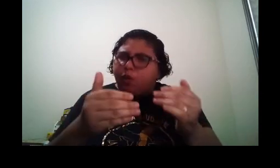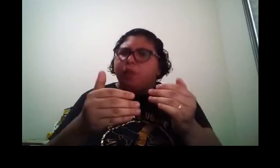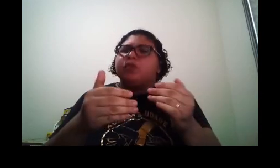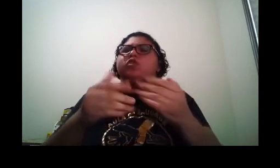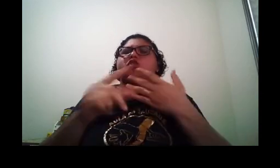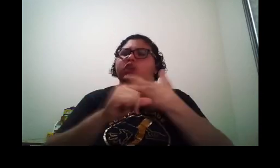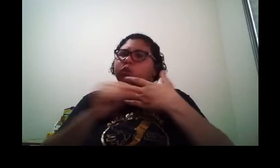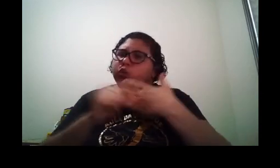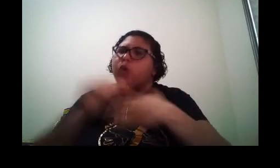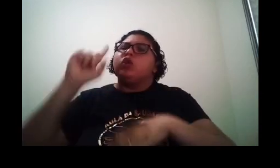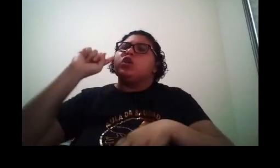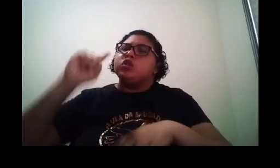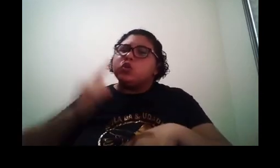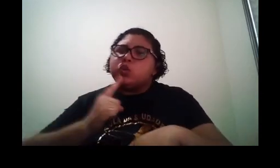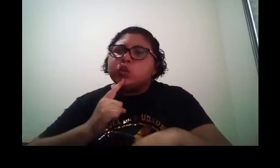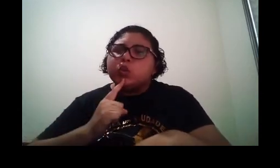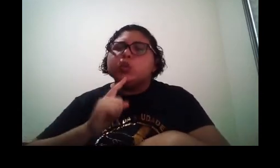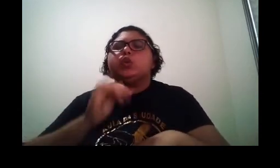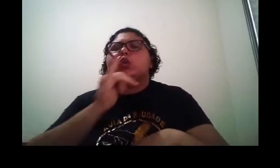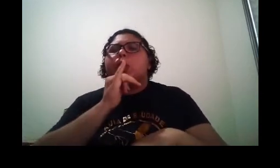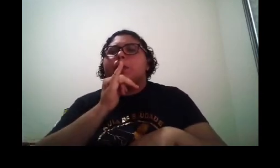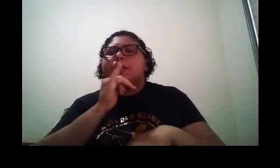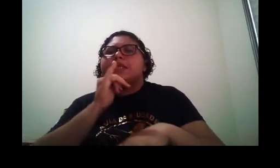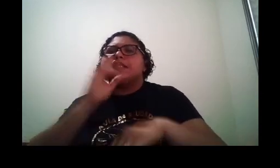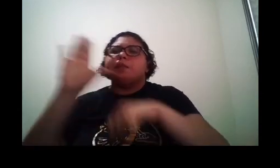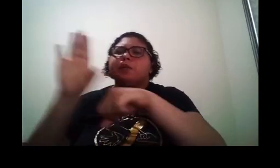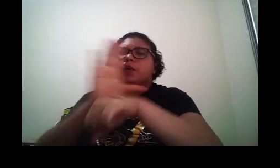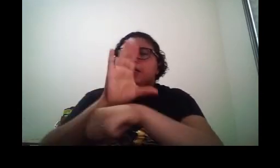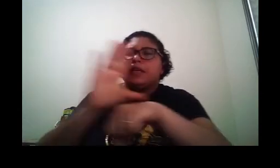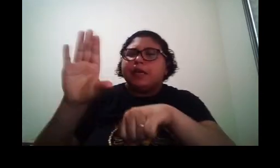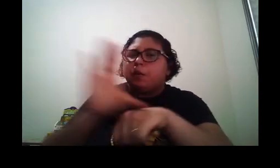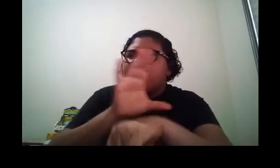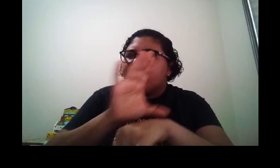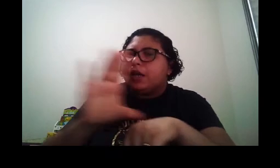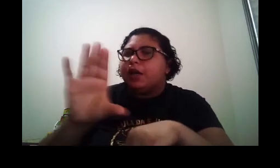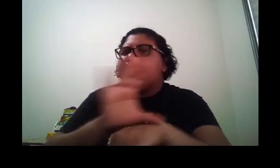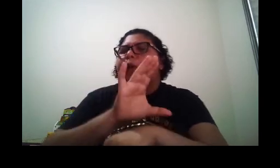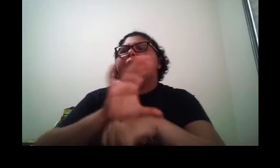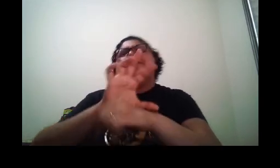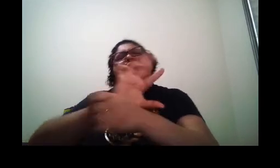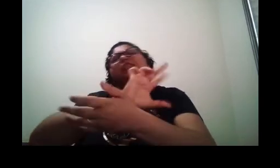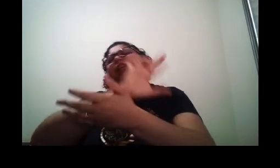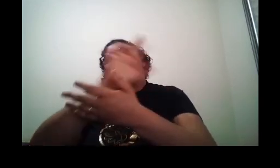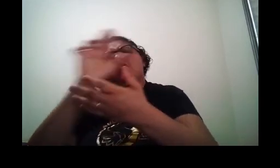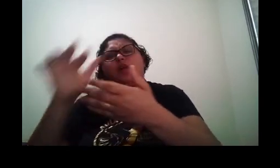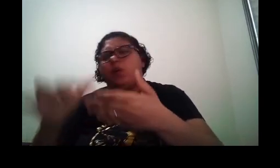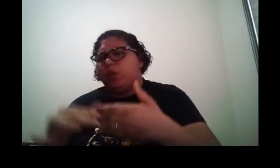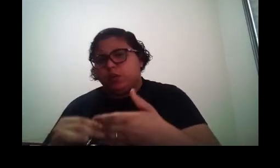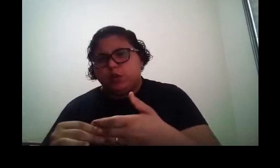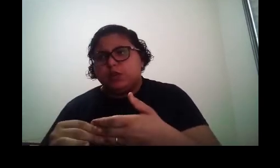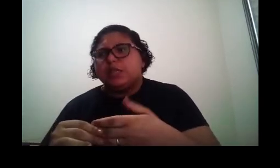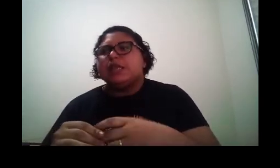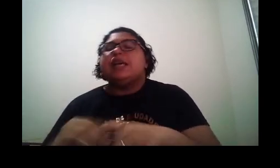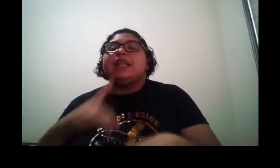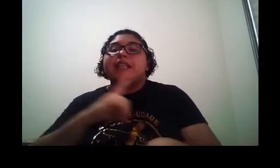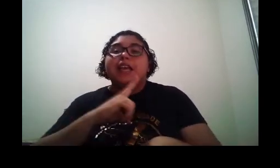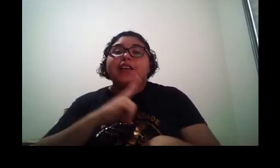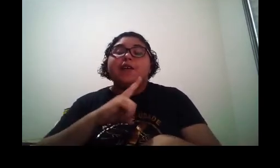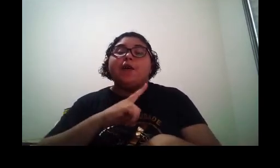surdos, como por exemplo Cacau Mourão, entre outros, que mostram histórias adaptadas.